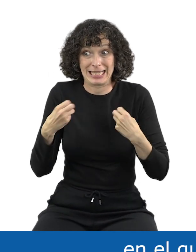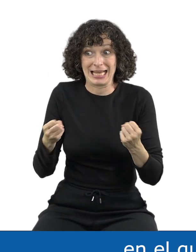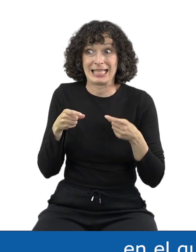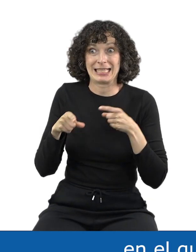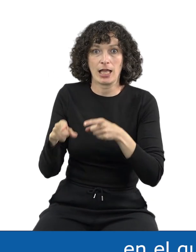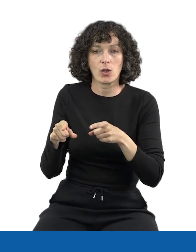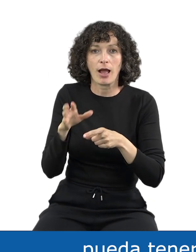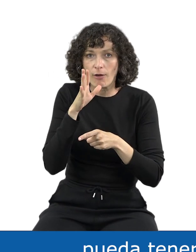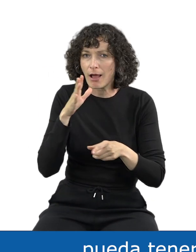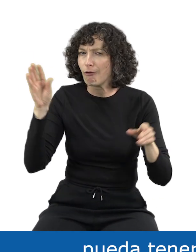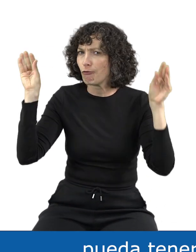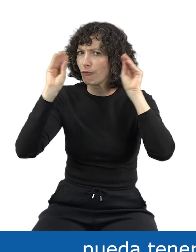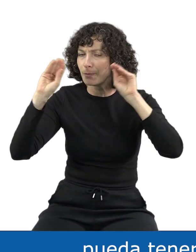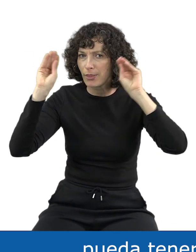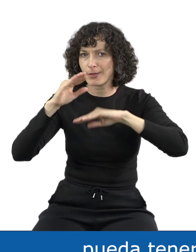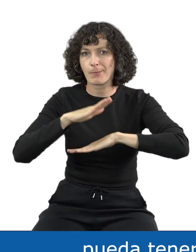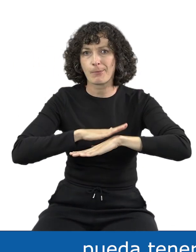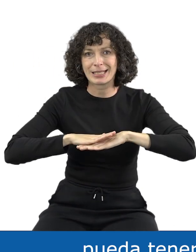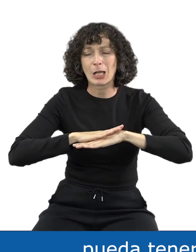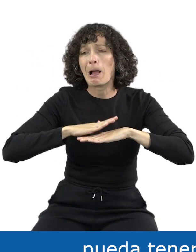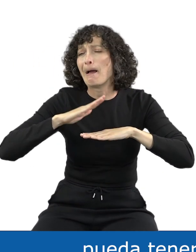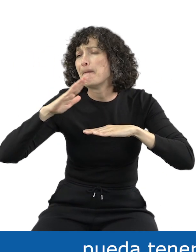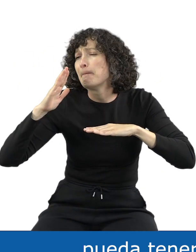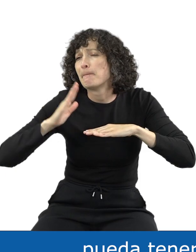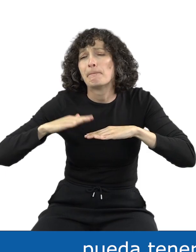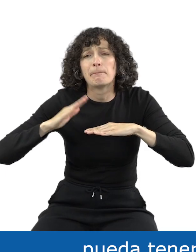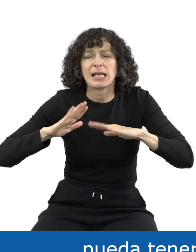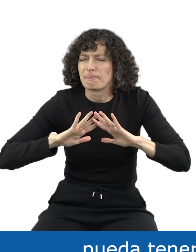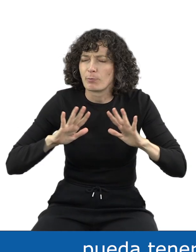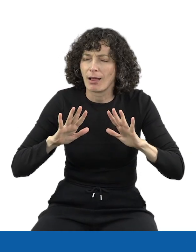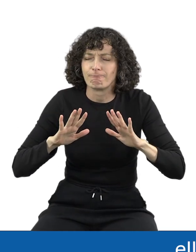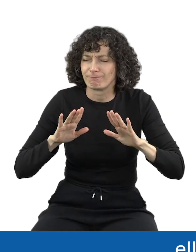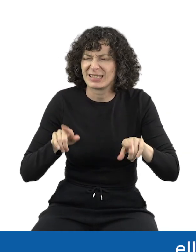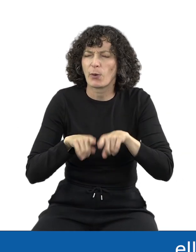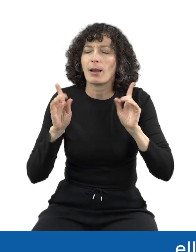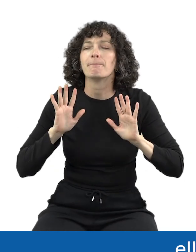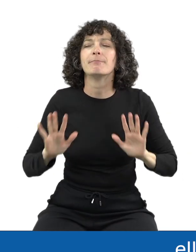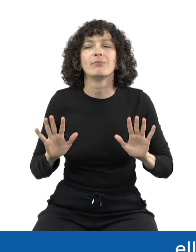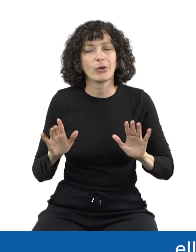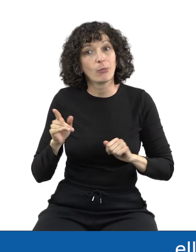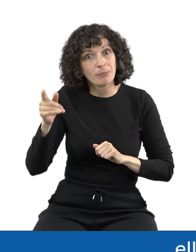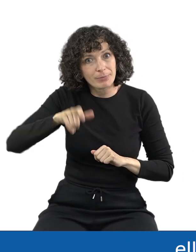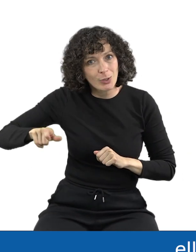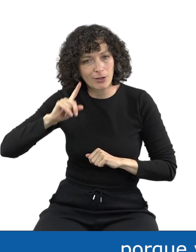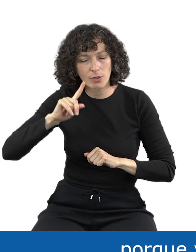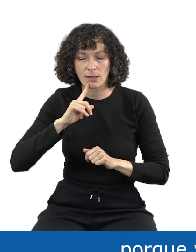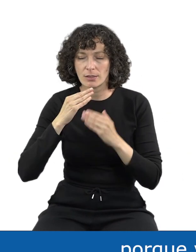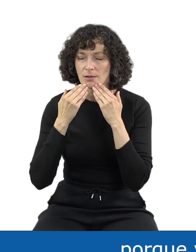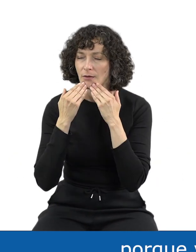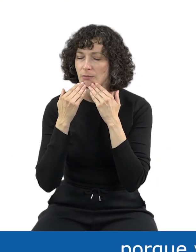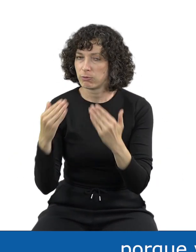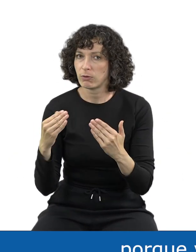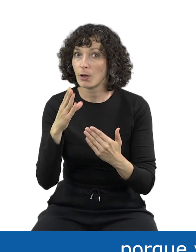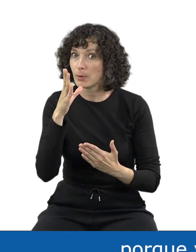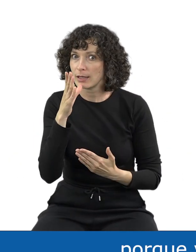ámbito sanitario, pueda tener esa formación básica, mínima aunque sea, ellos de verdad que lo agradecen muchísimo, porque